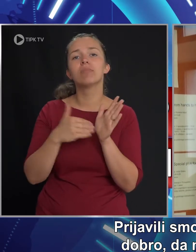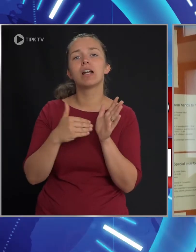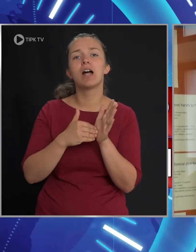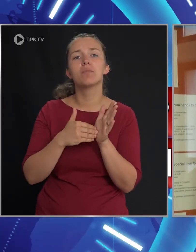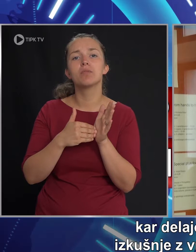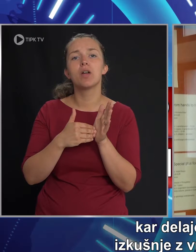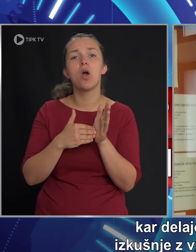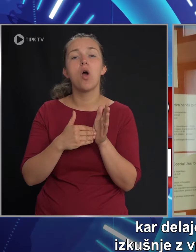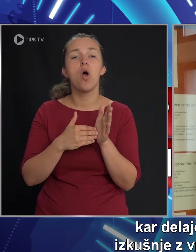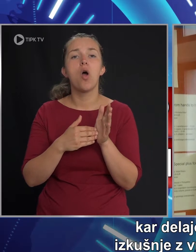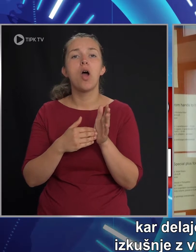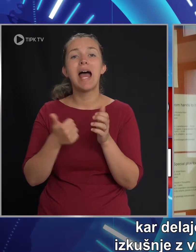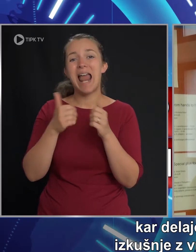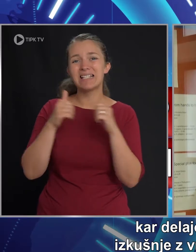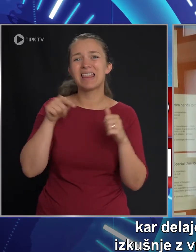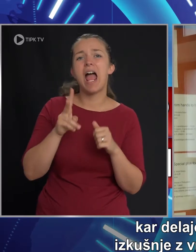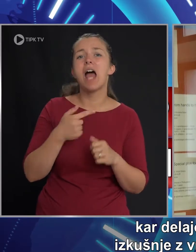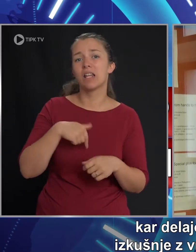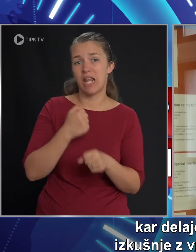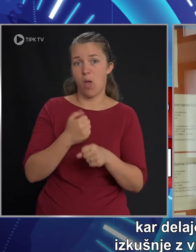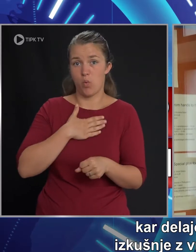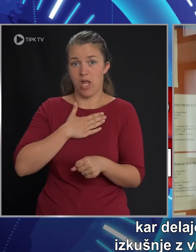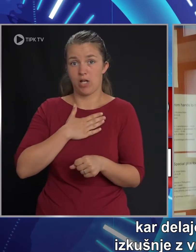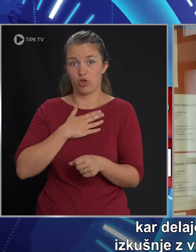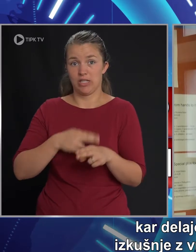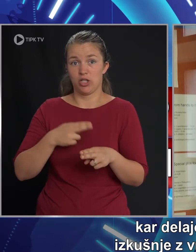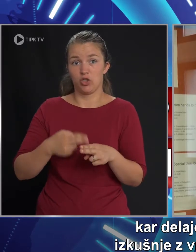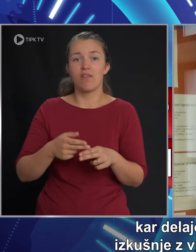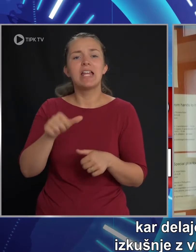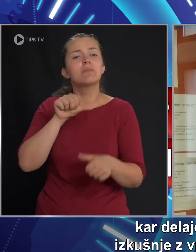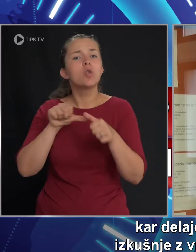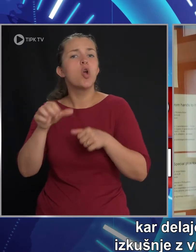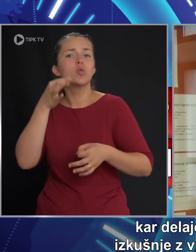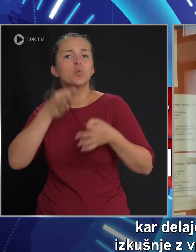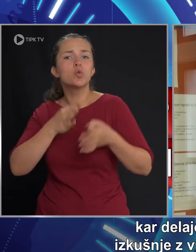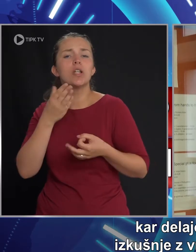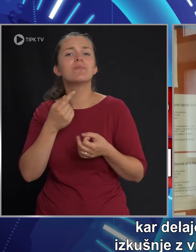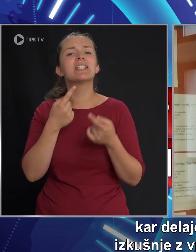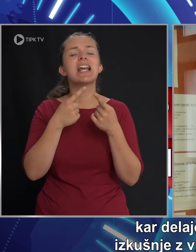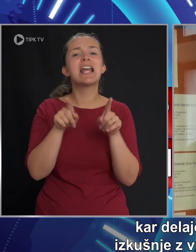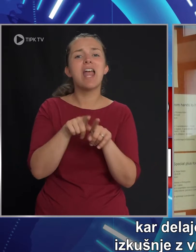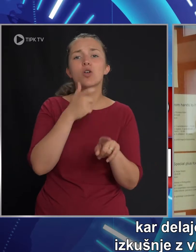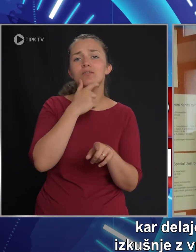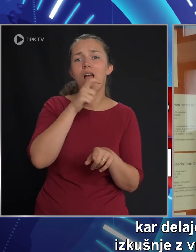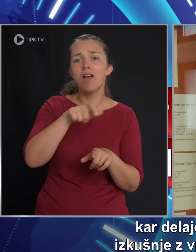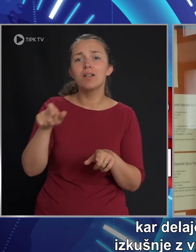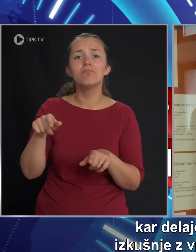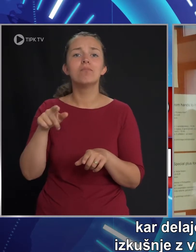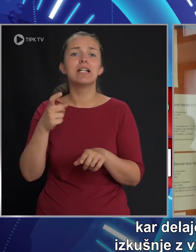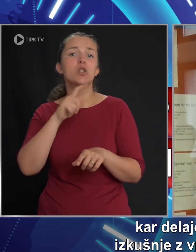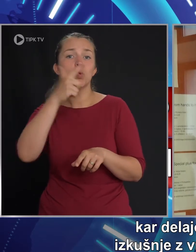trebaju da osim ono što rade u našu državu, da razmane iskustva sa vrsnicima i